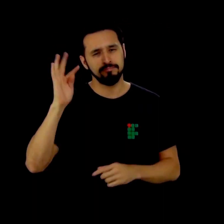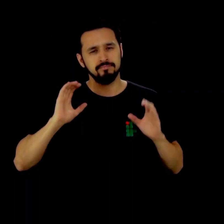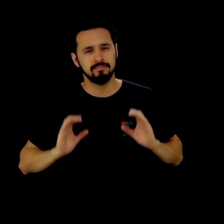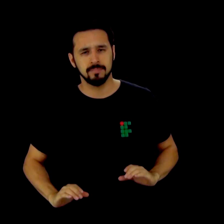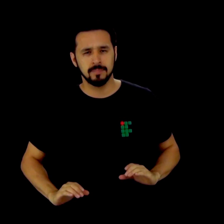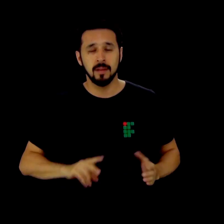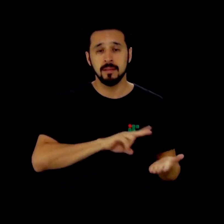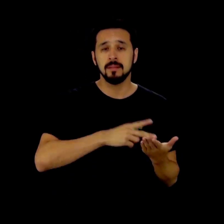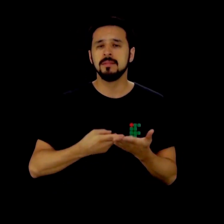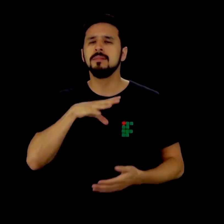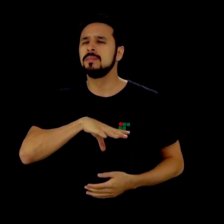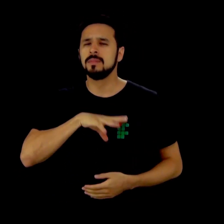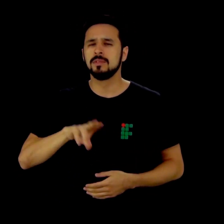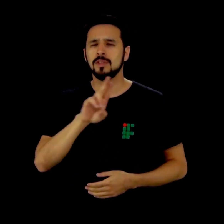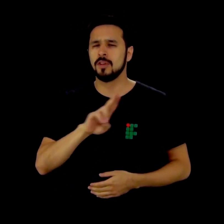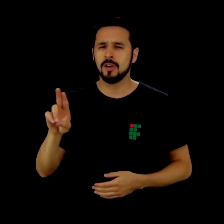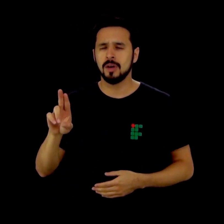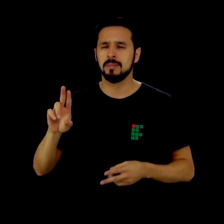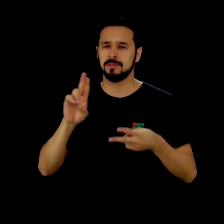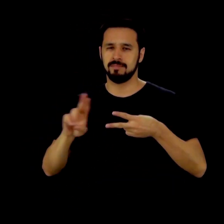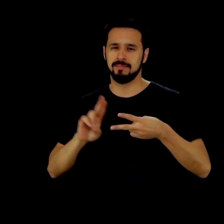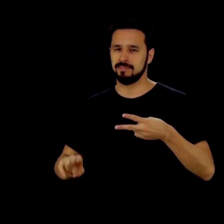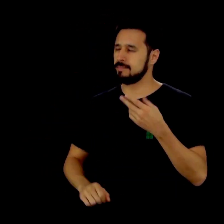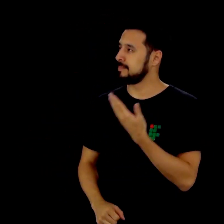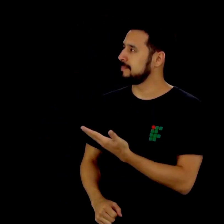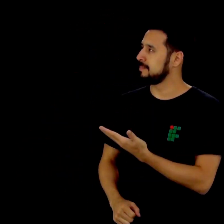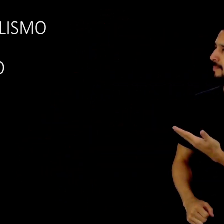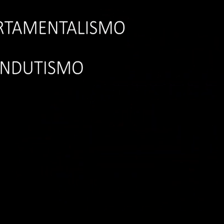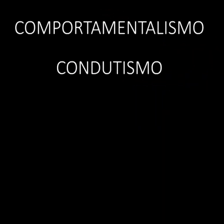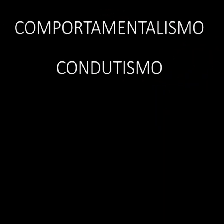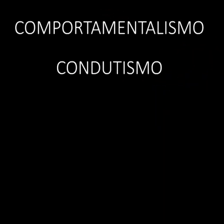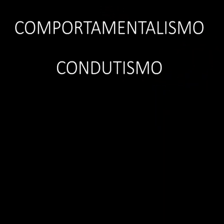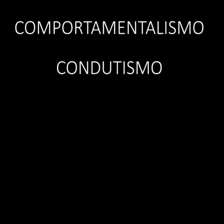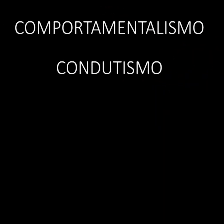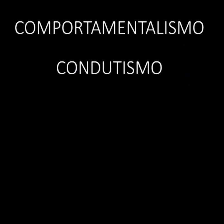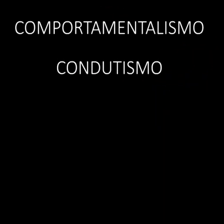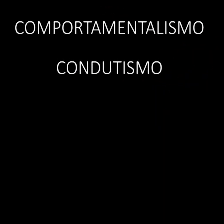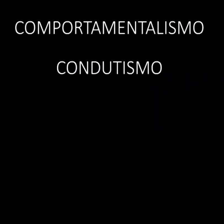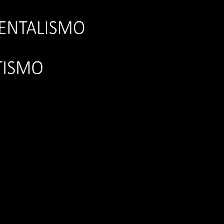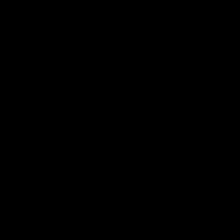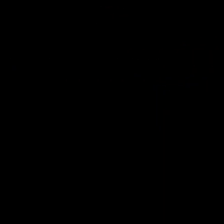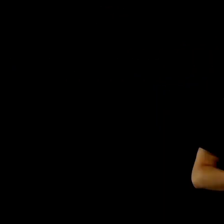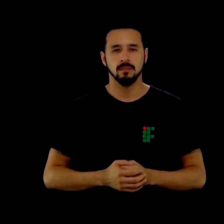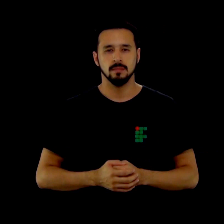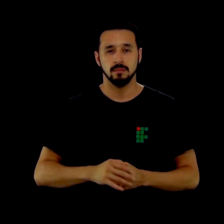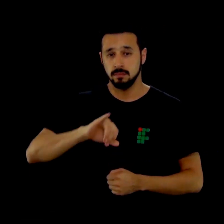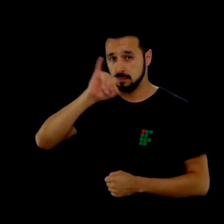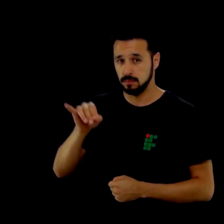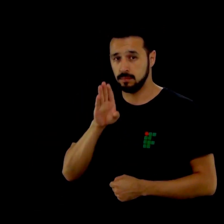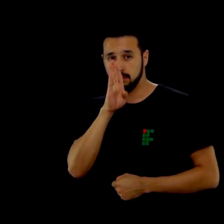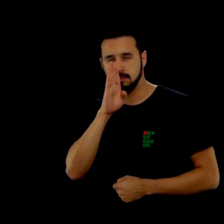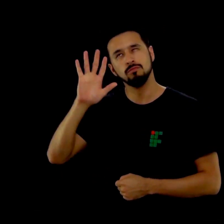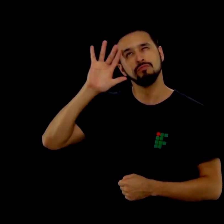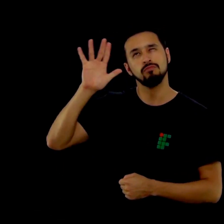Esta teoria psicológica também é chamada de comportamentalismo ou